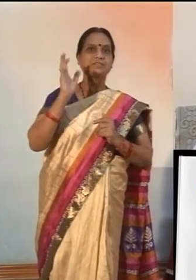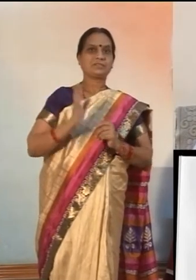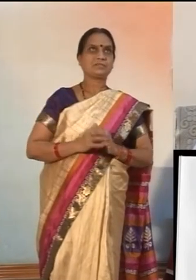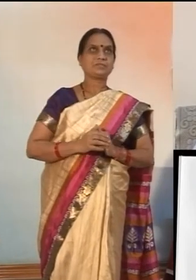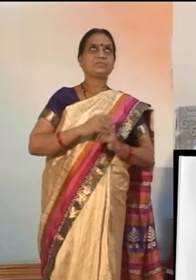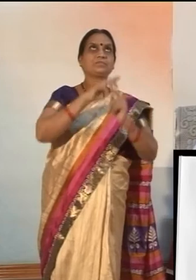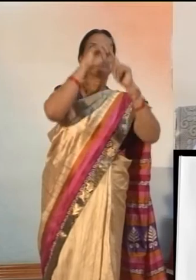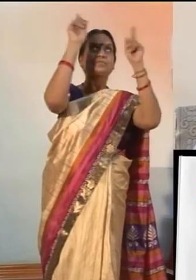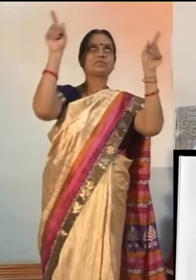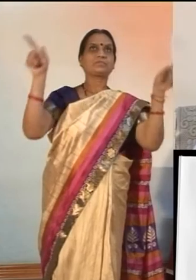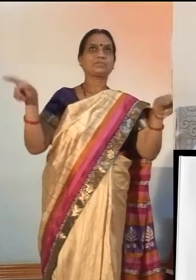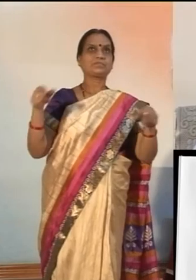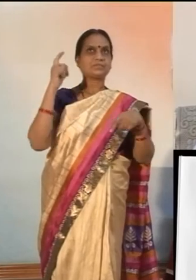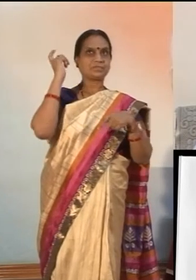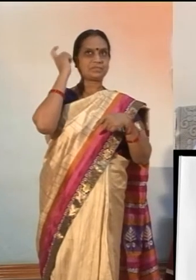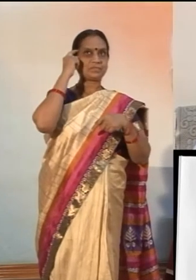बहुत जरूरी है,